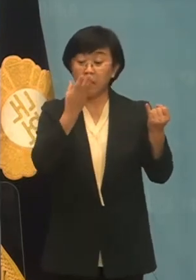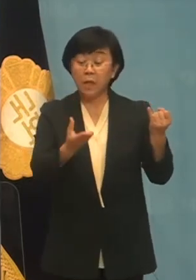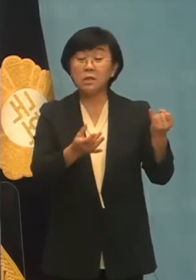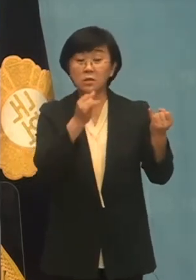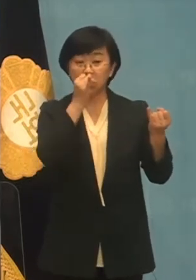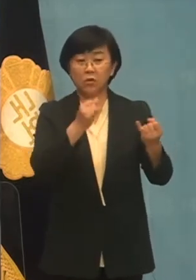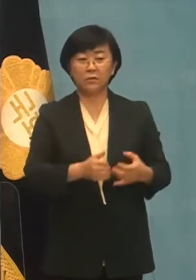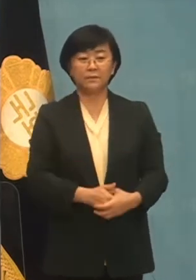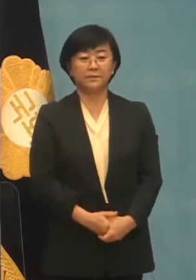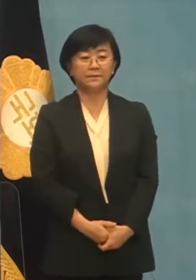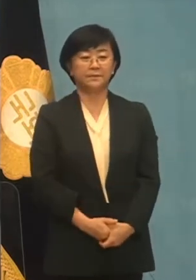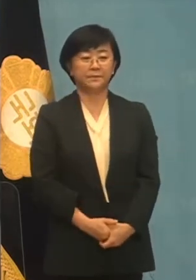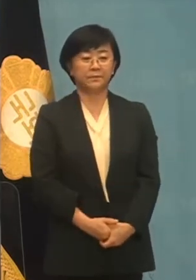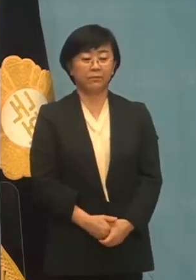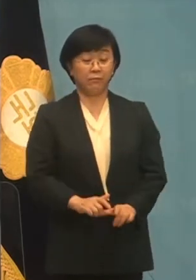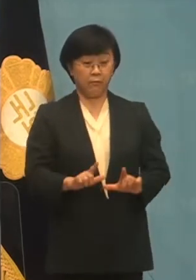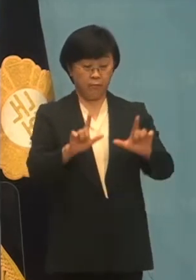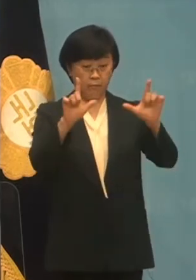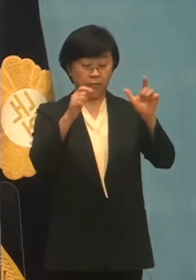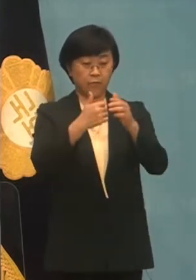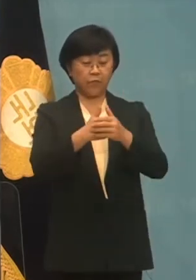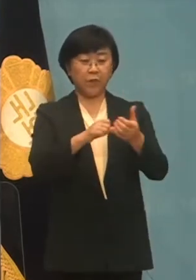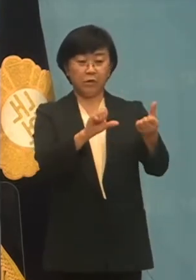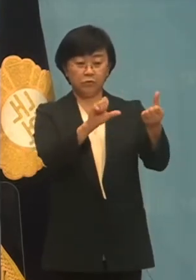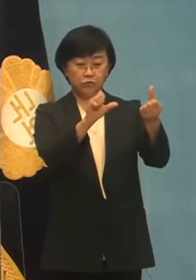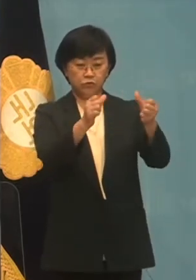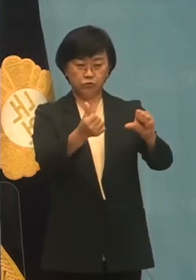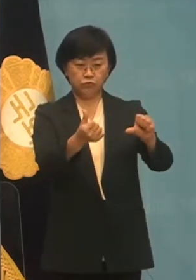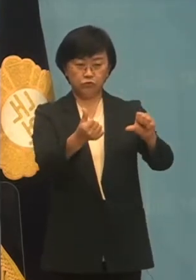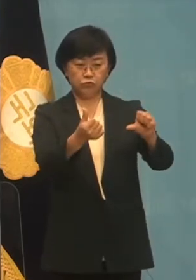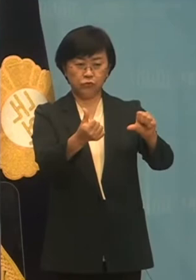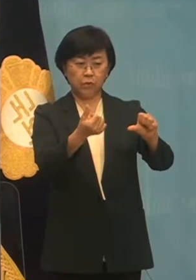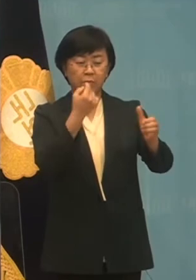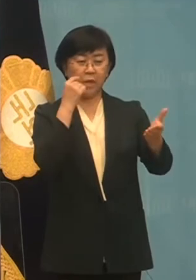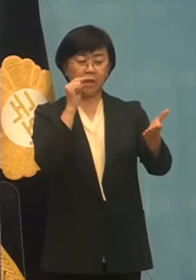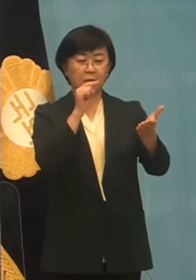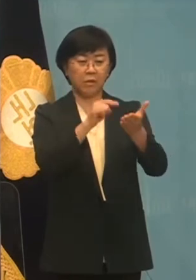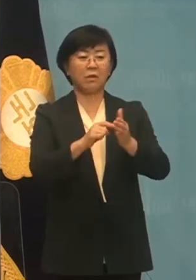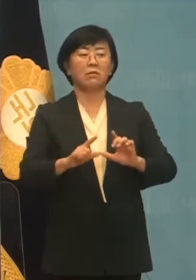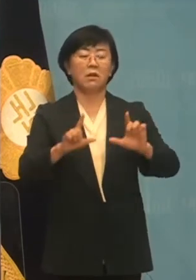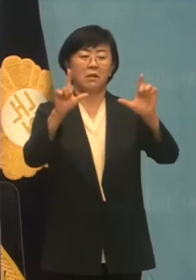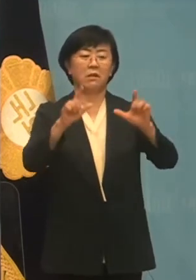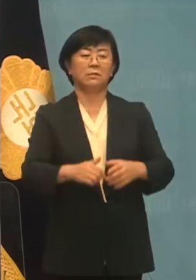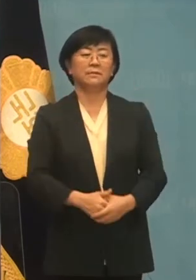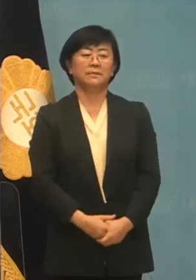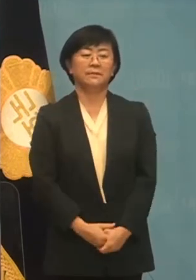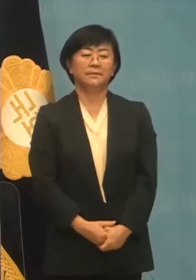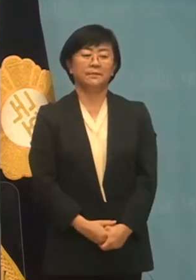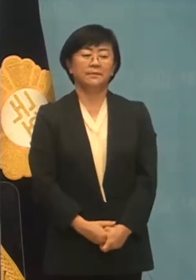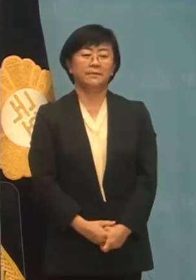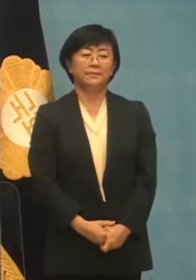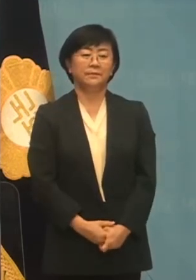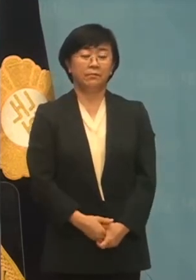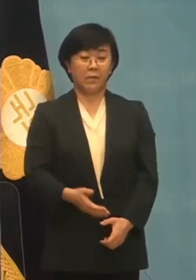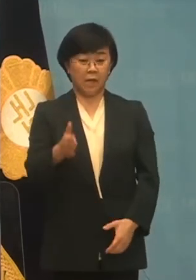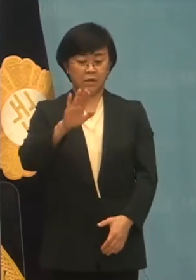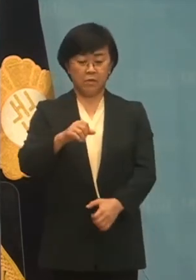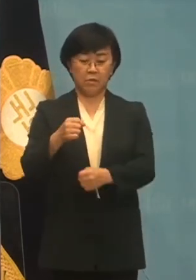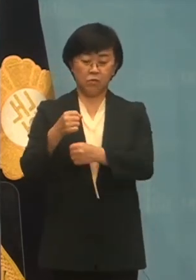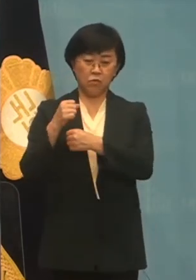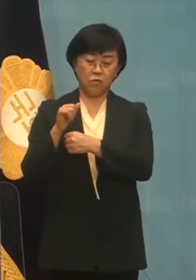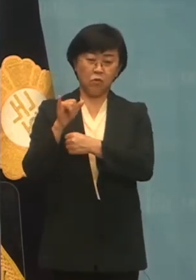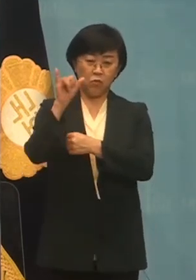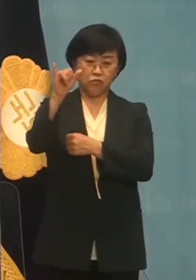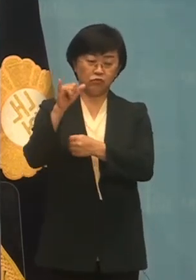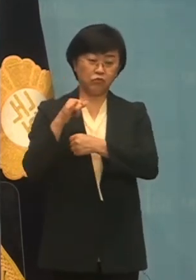받았습니다. 이날은 고 이해람 중사가 사망한 채 발견된 날이었습니다. 하지만